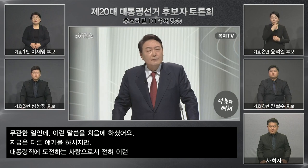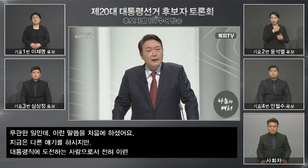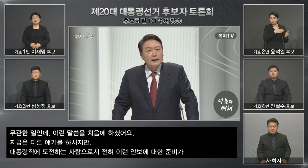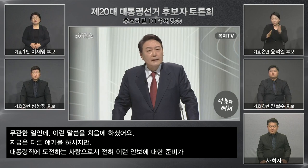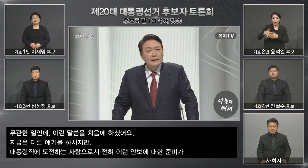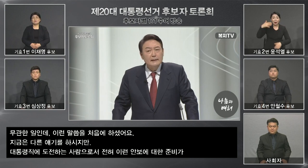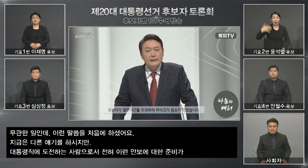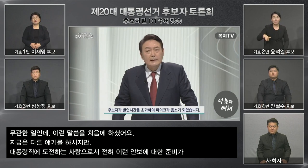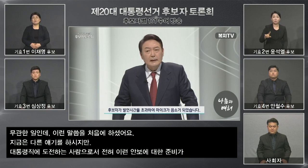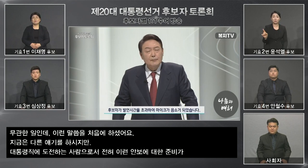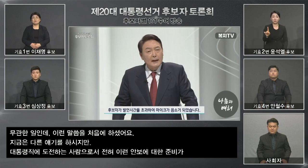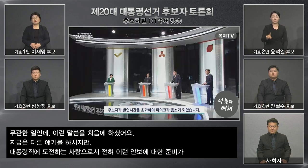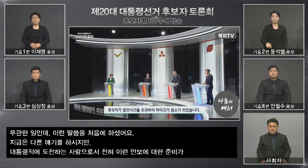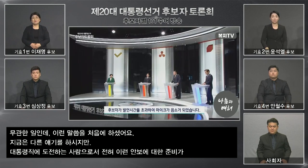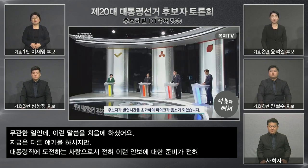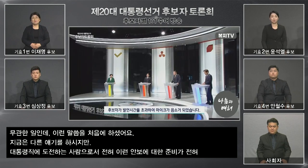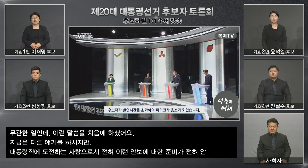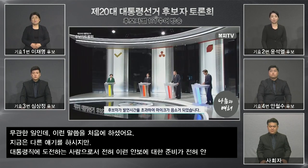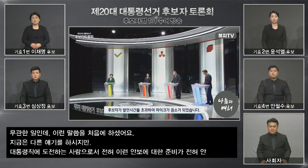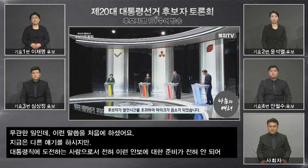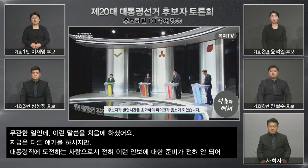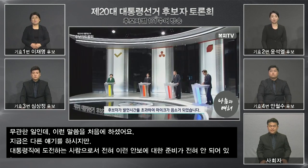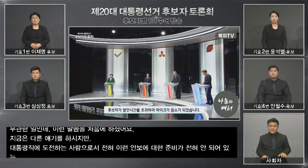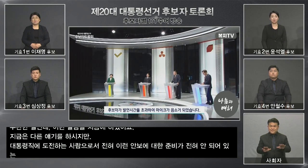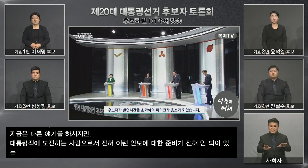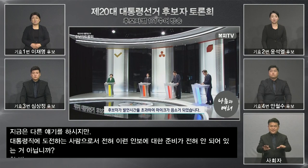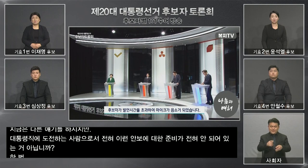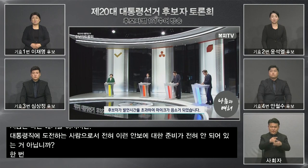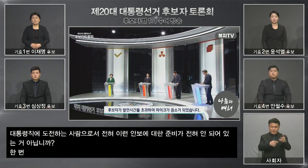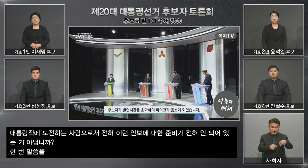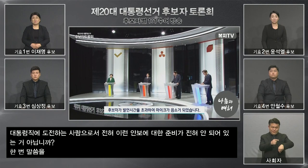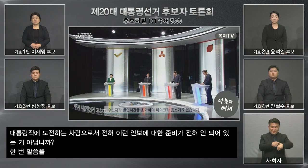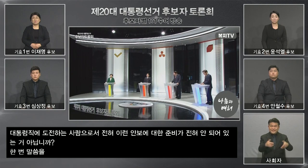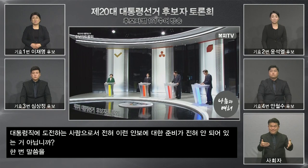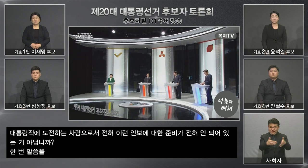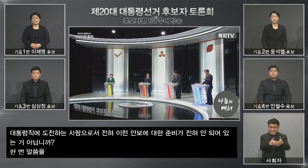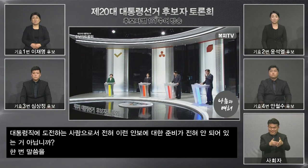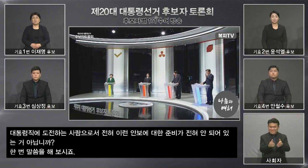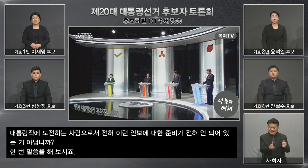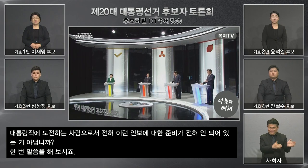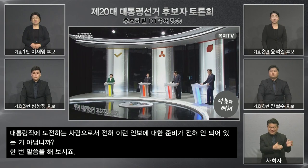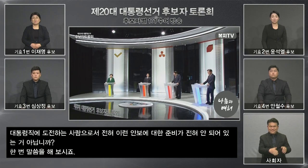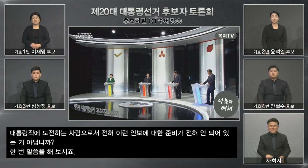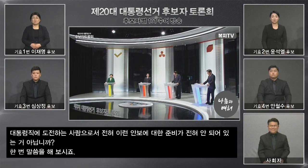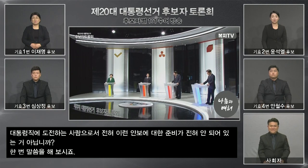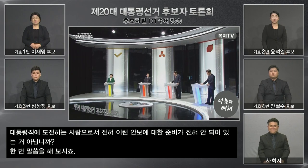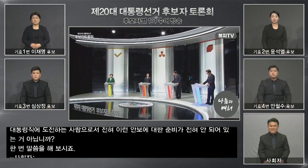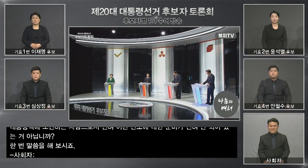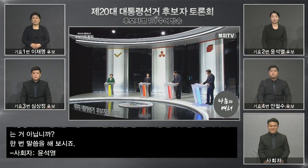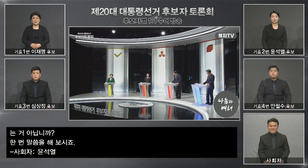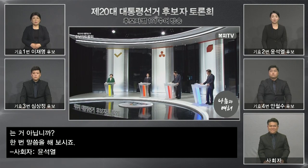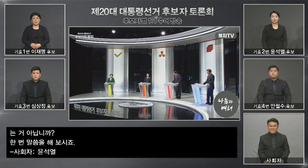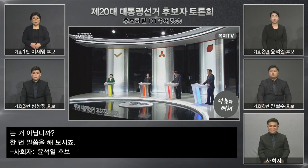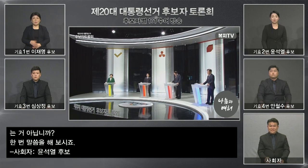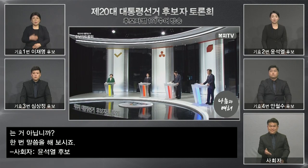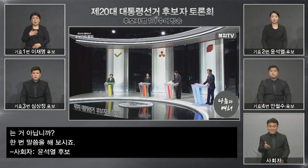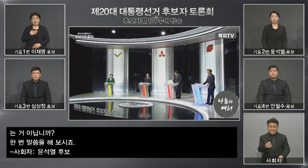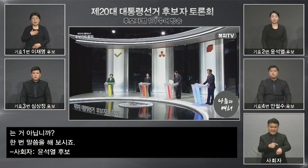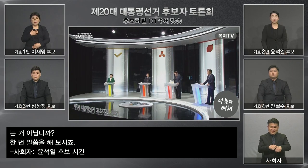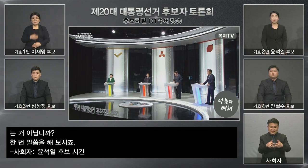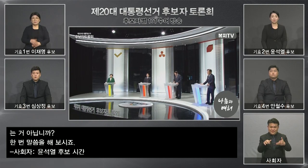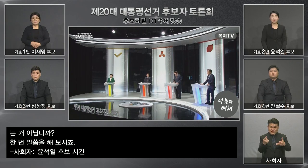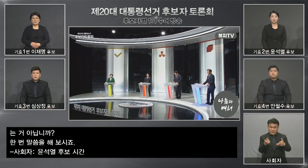돼 있는 거 아닙니까? 한 번 말씀을 한번 해보십시오. 네. 윤석열 후보 시간 다 사용하셨습니다. 제가 말씀하시겠습니까? 18주 남았습니다.